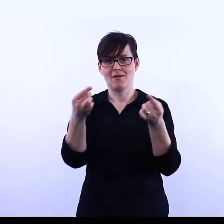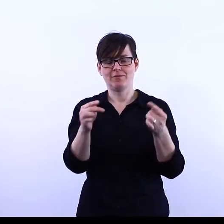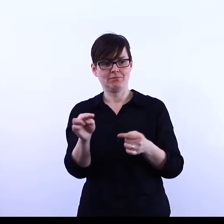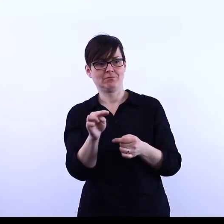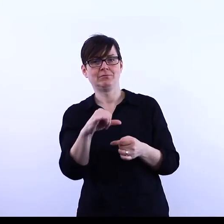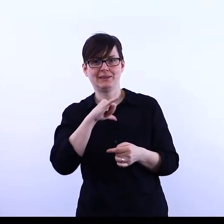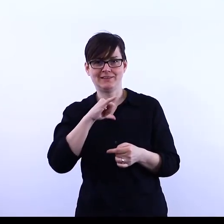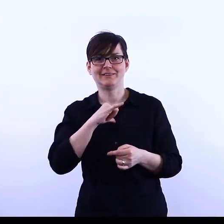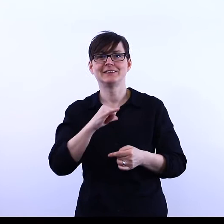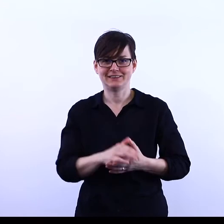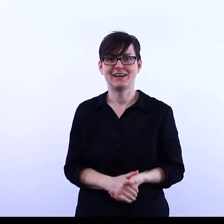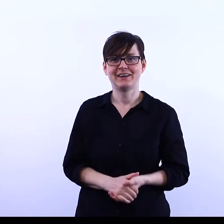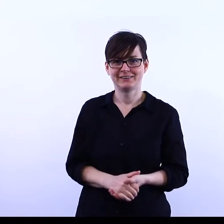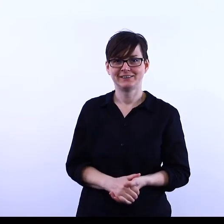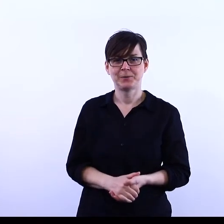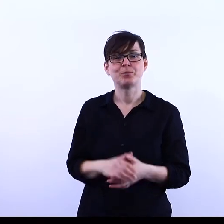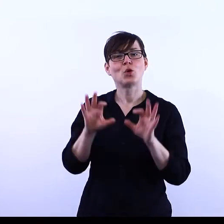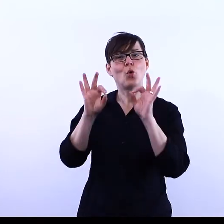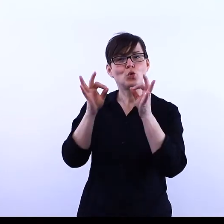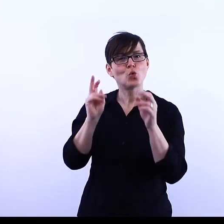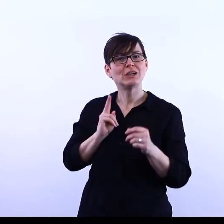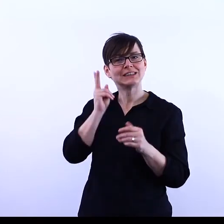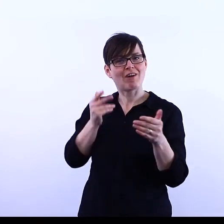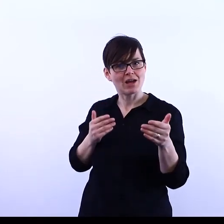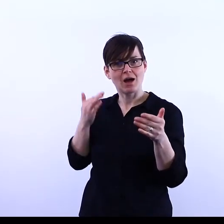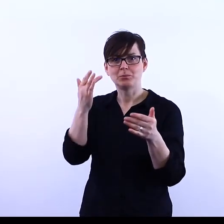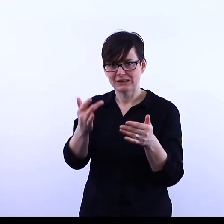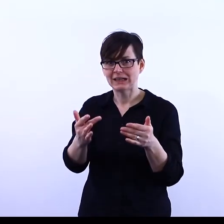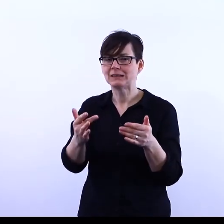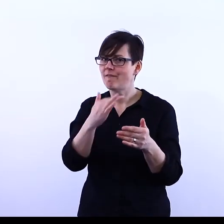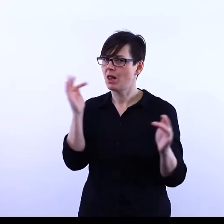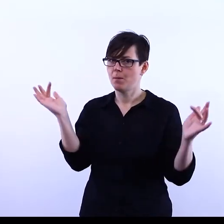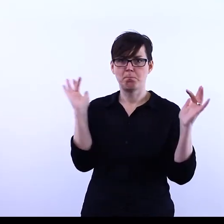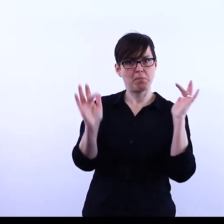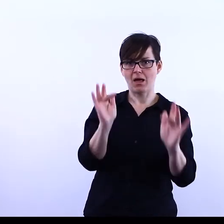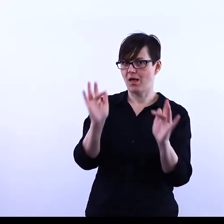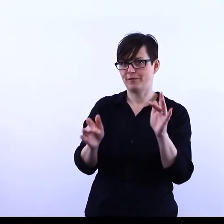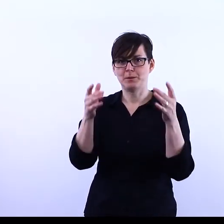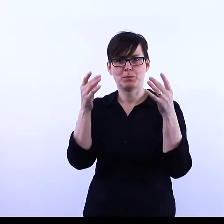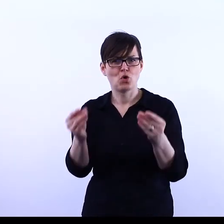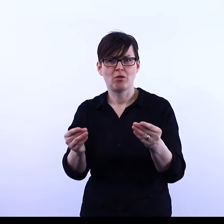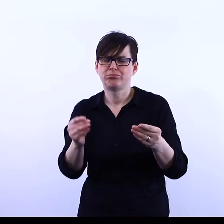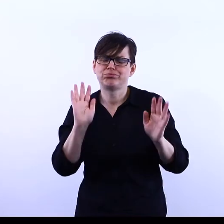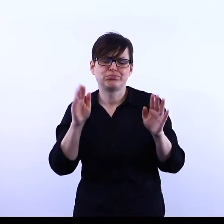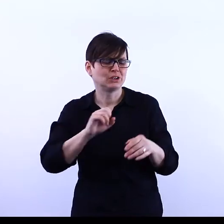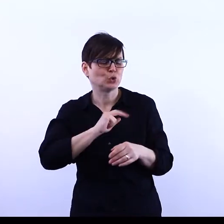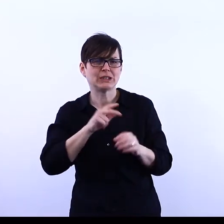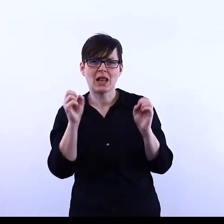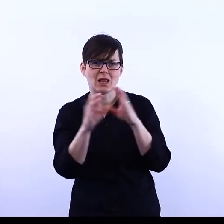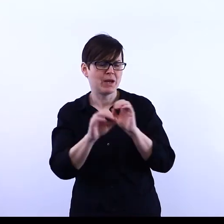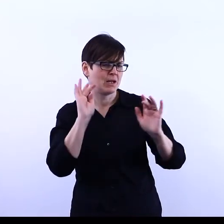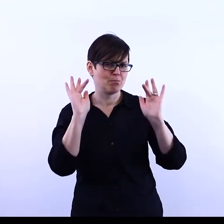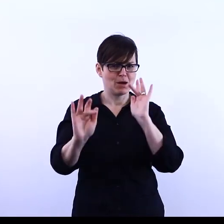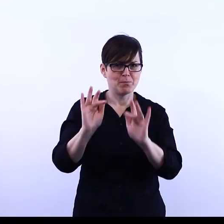Google in den letzten zwei Jahren viel Kritik erfahren hat, also in den sozialen Medien ganz viele Leute aus den